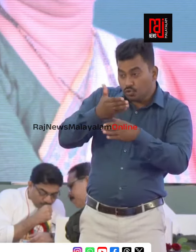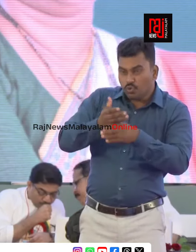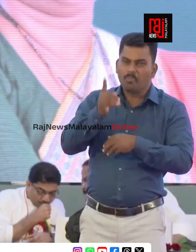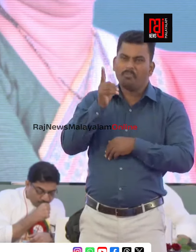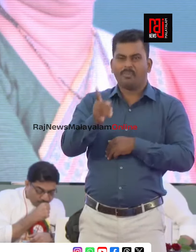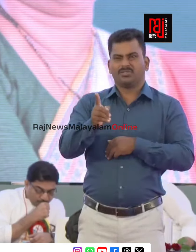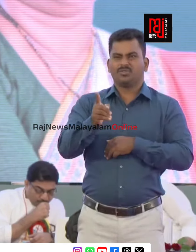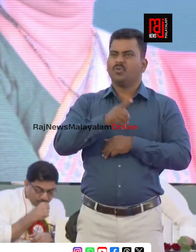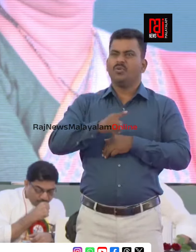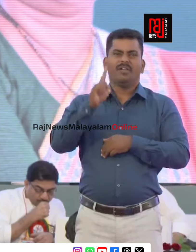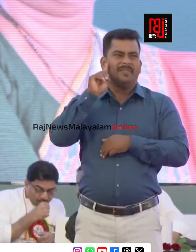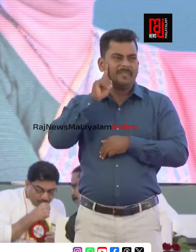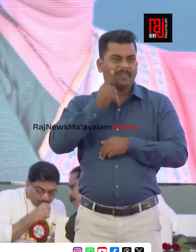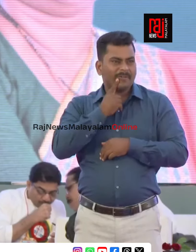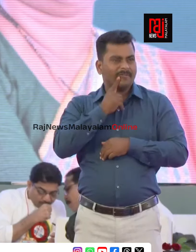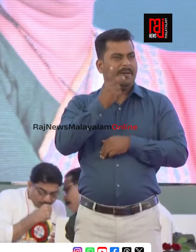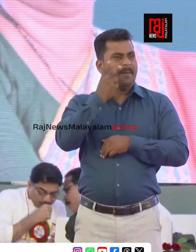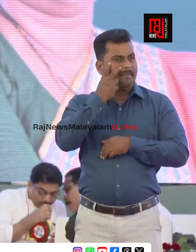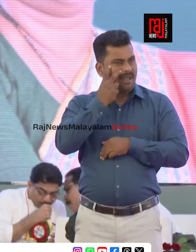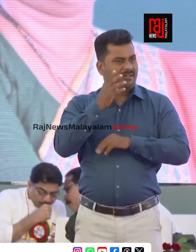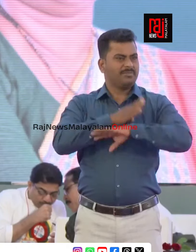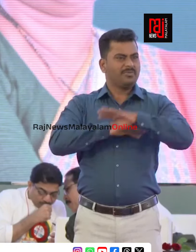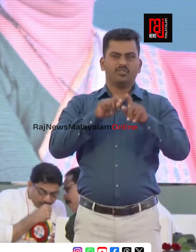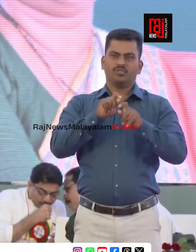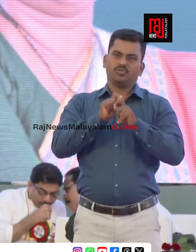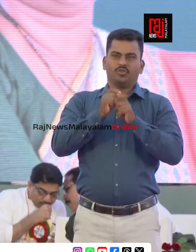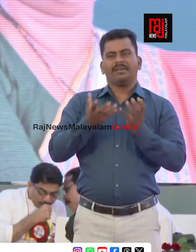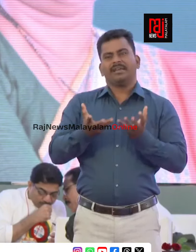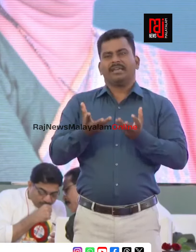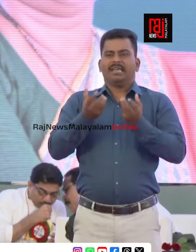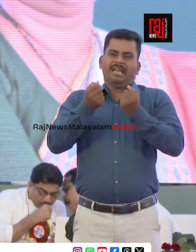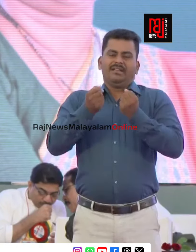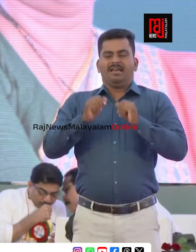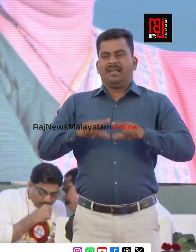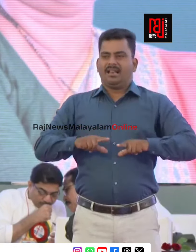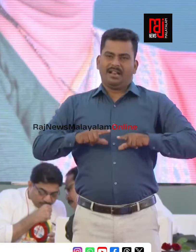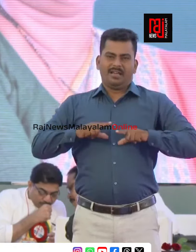ഉറപ്പുവരുത്തലാണ് നാം ലക്ഷ്യമായി കാണുന്നത്.